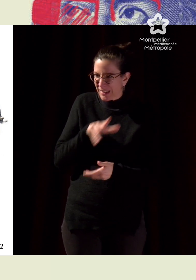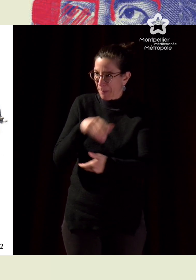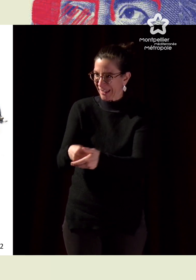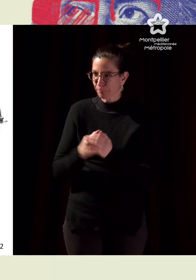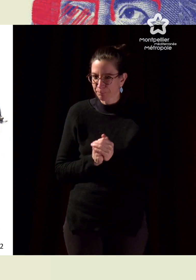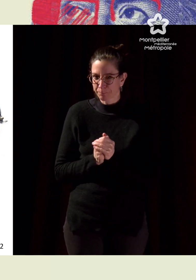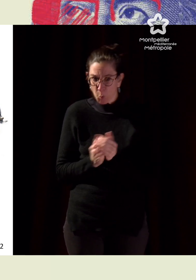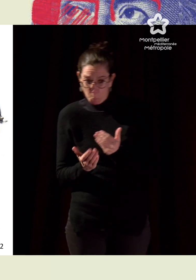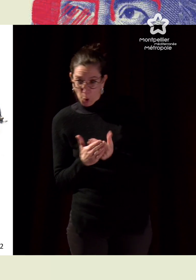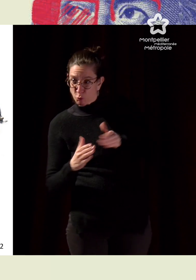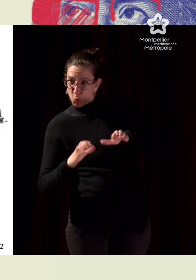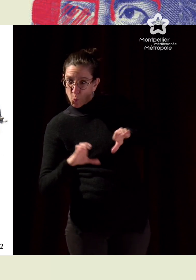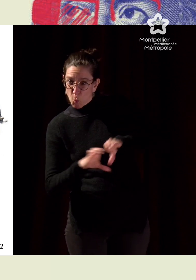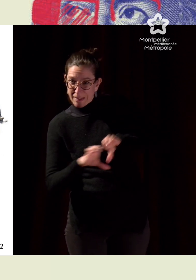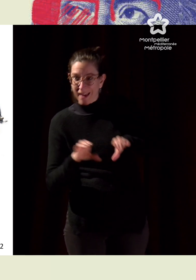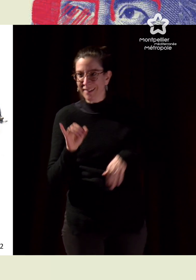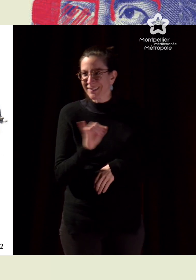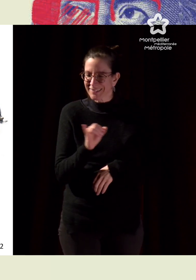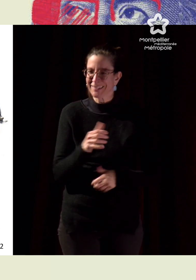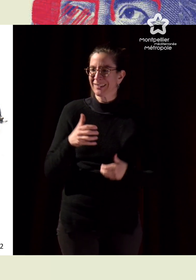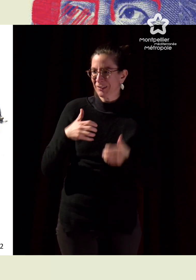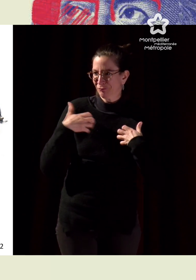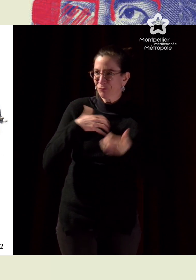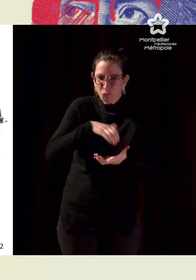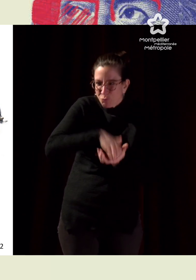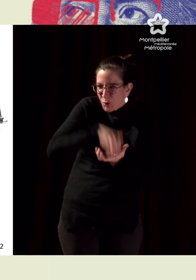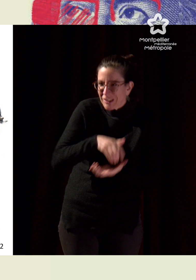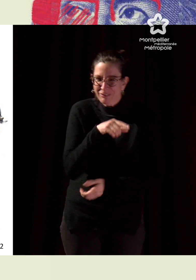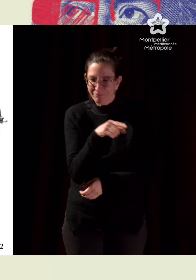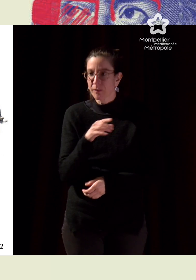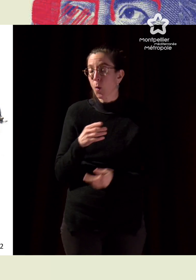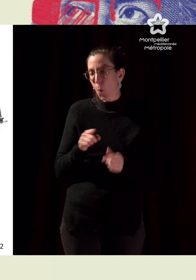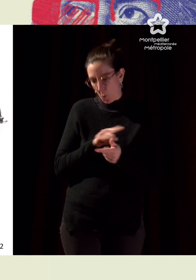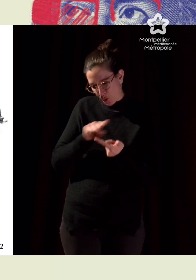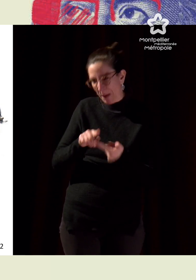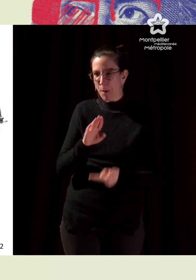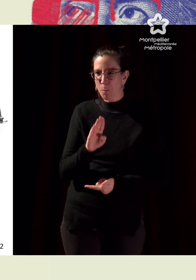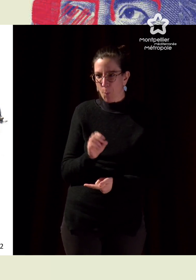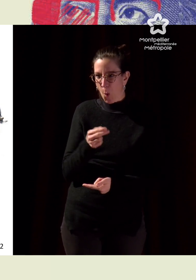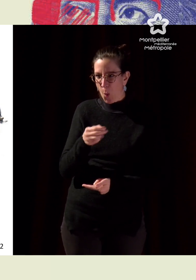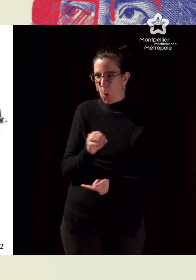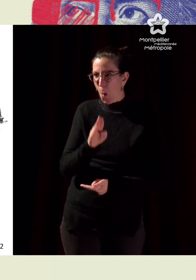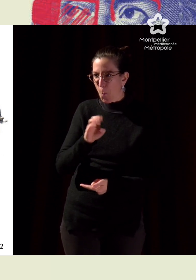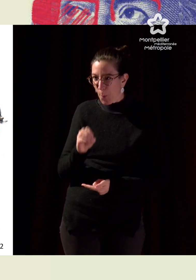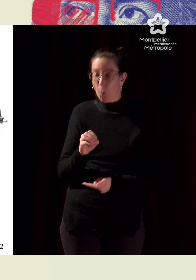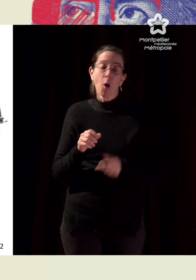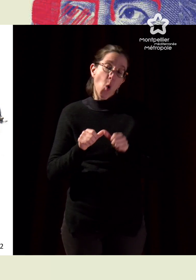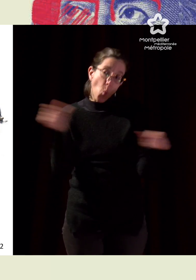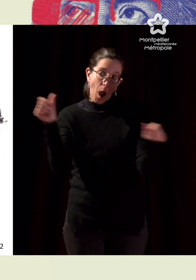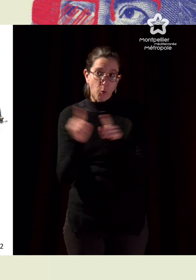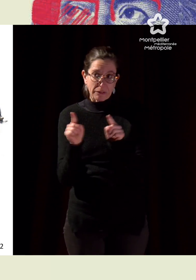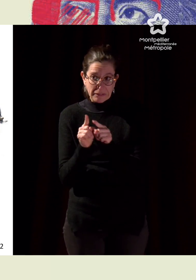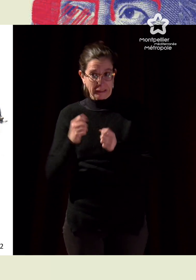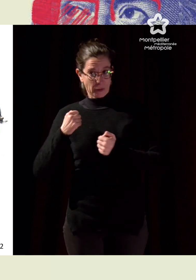cousin, c'est l'ensemble chimpanzé-bonobo, et un peu plus éloigné, ce sont les gorilles. Et notamment avec